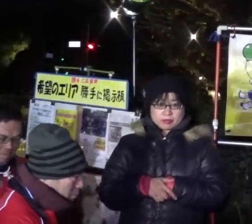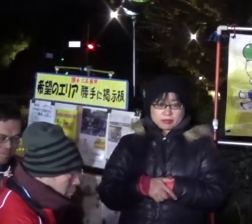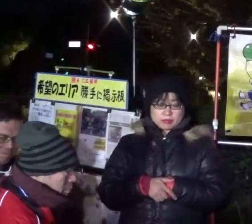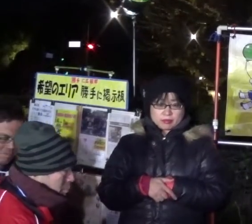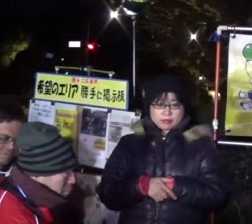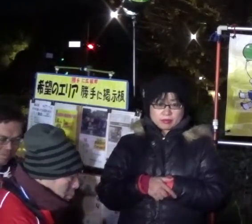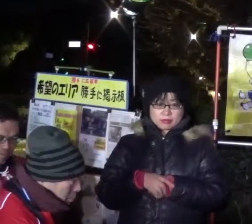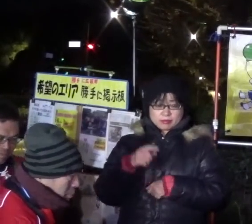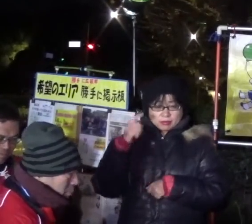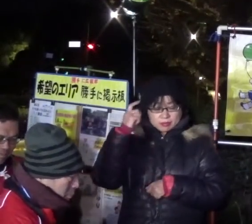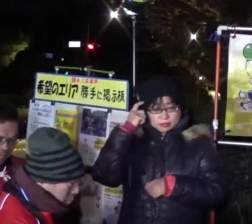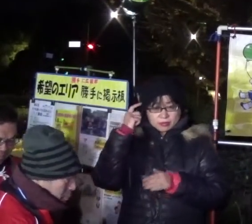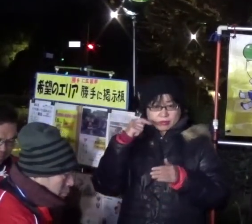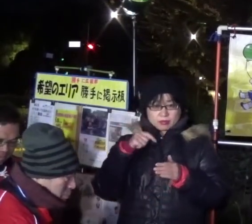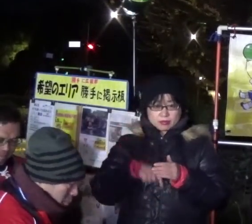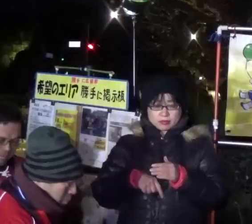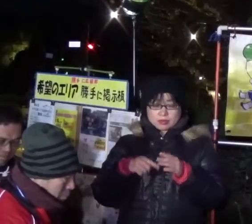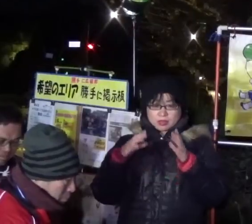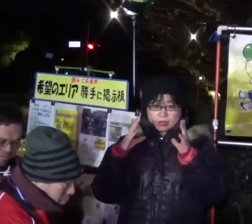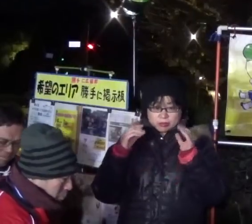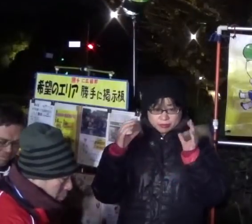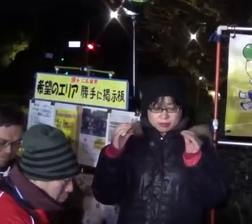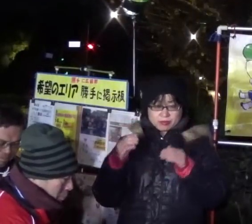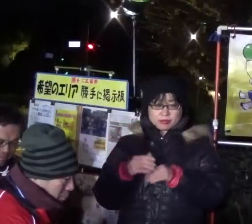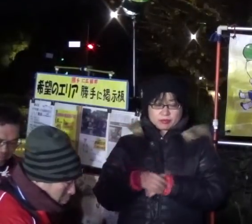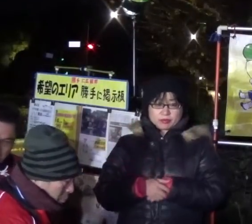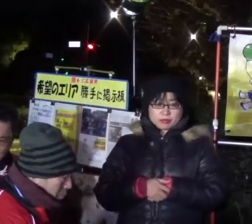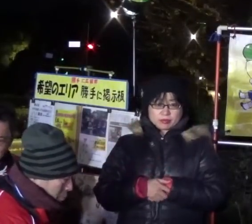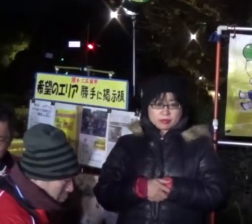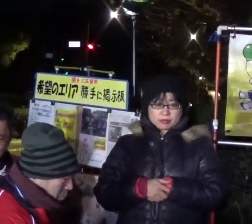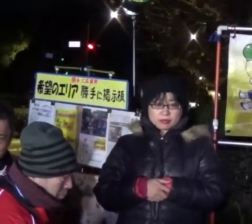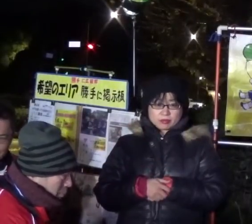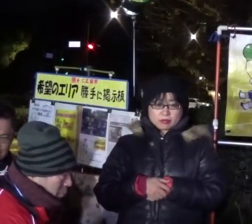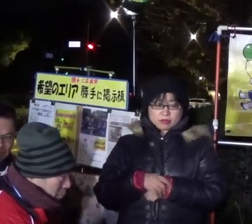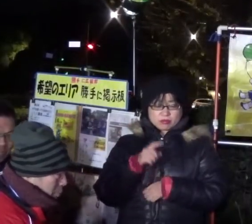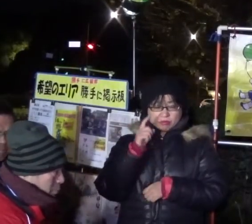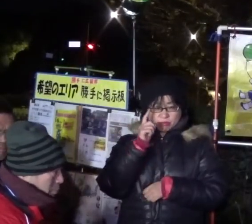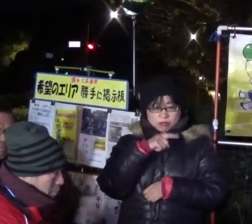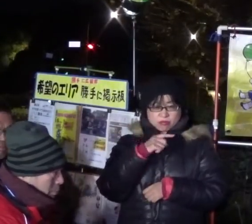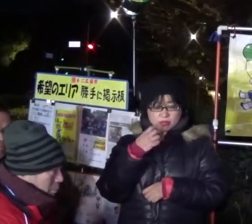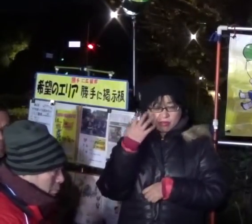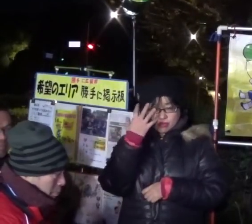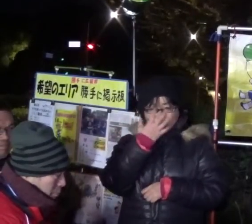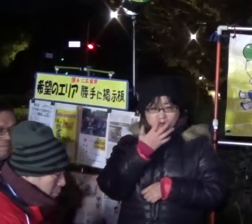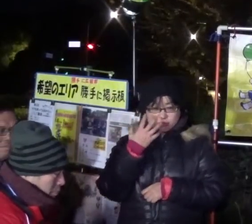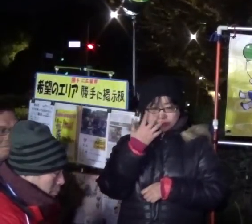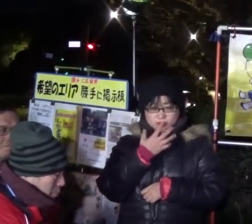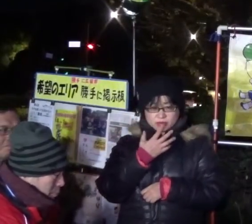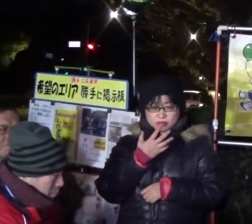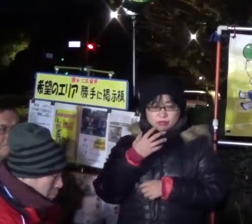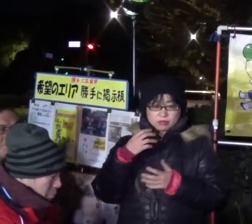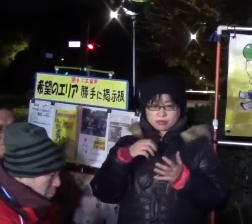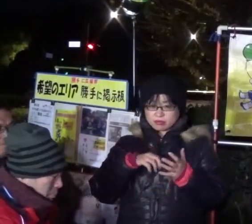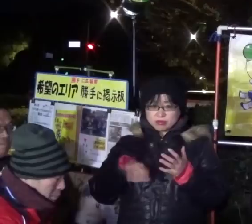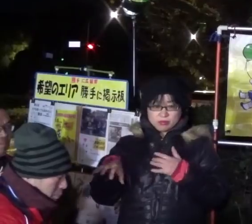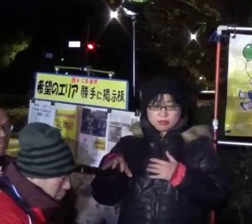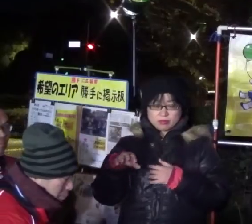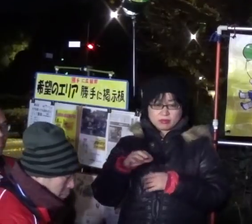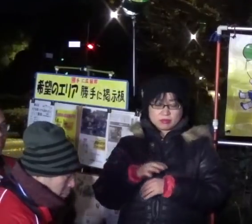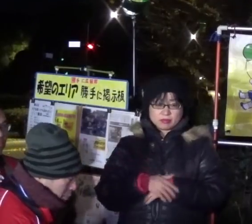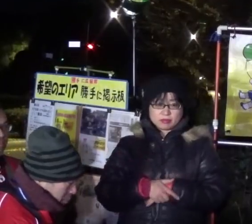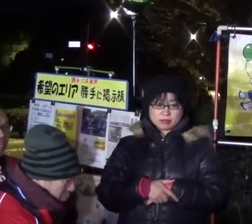頭の中で笑う。醜い顔も追い出せないと、